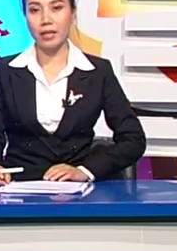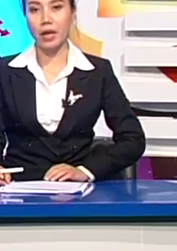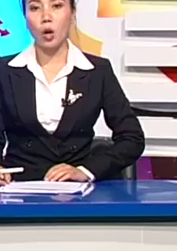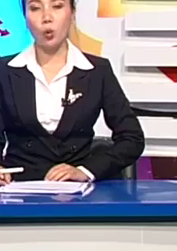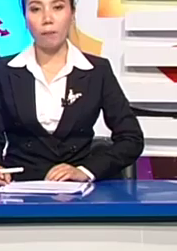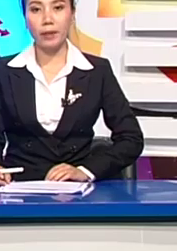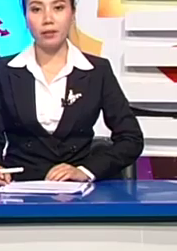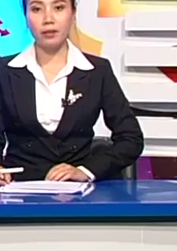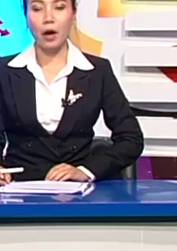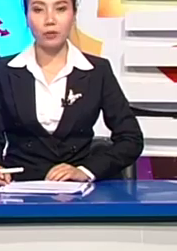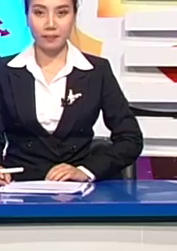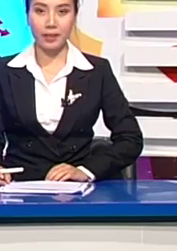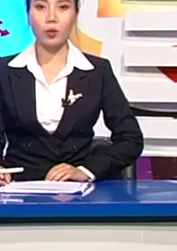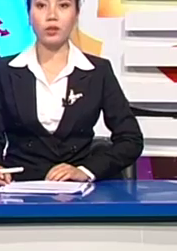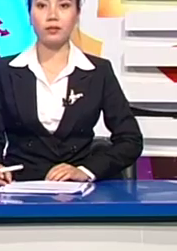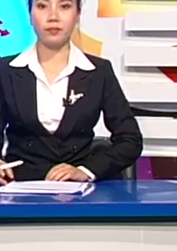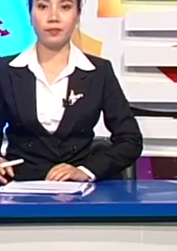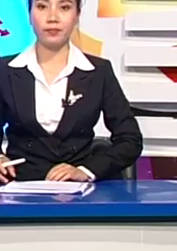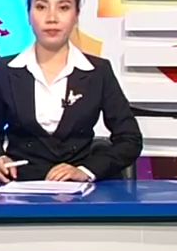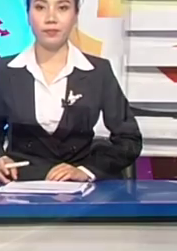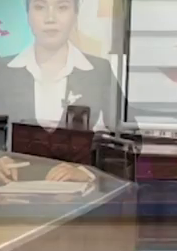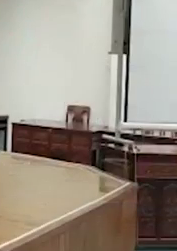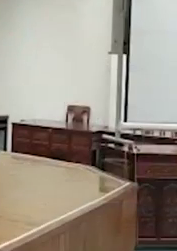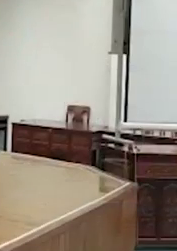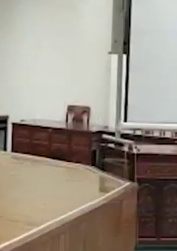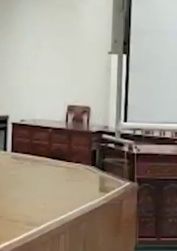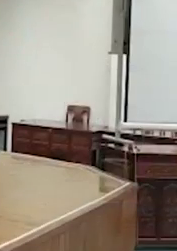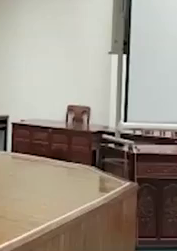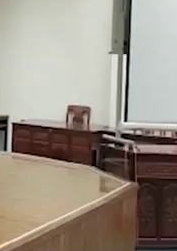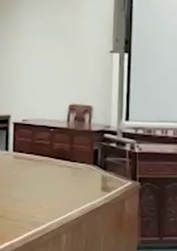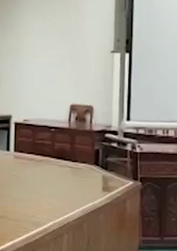จุบันนี้รวมเป็น94คน